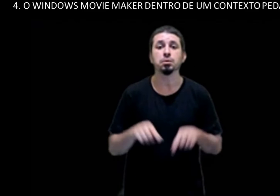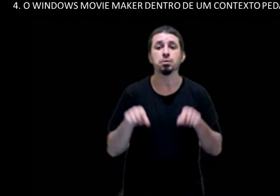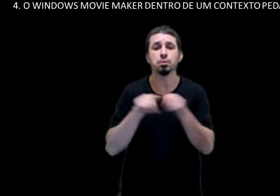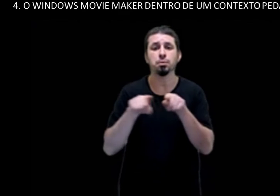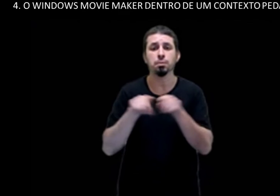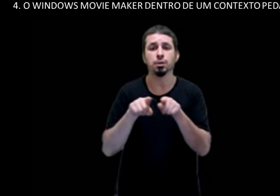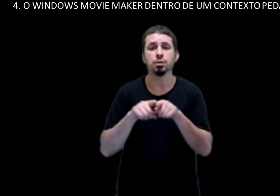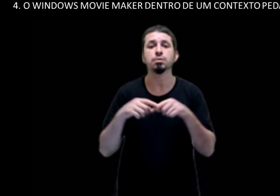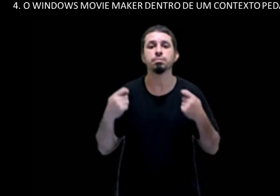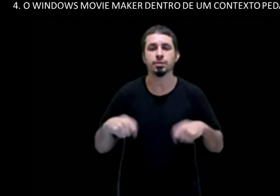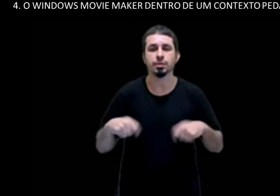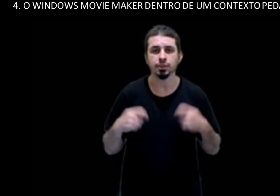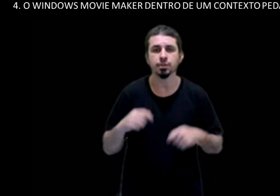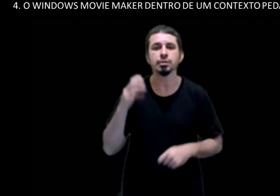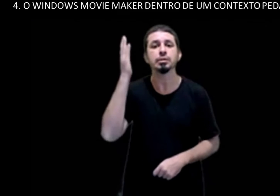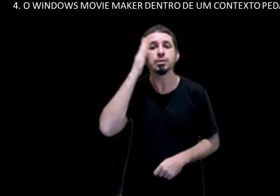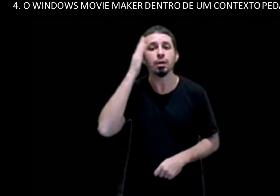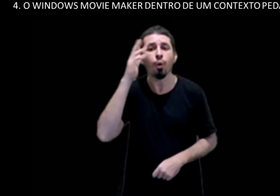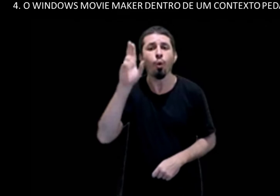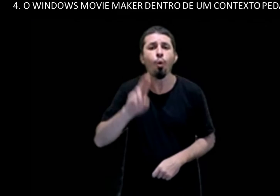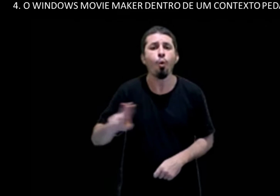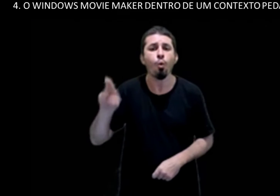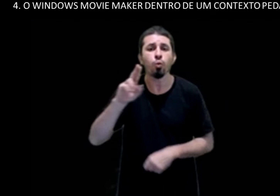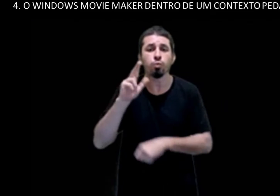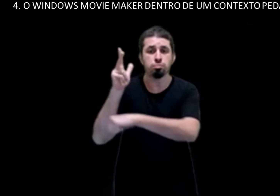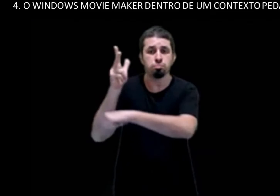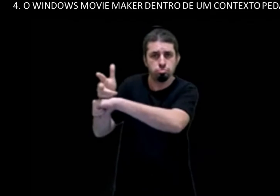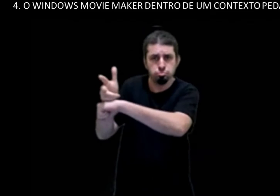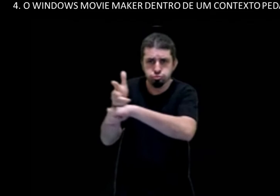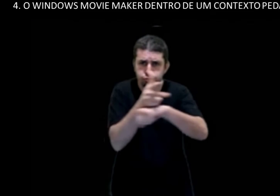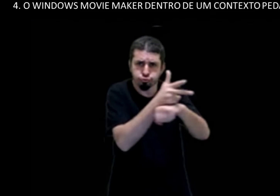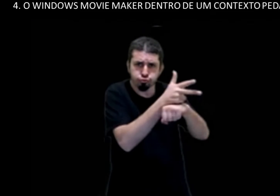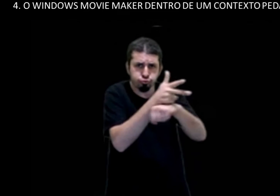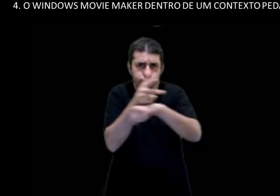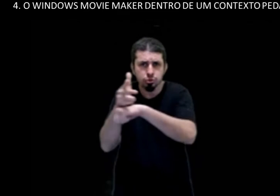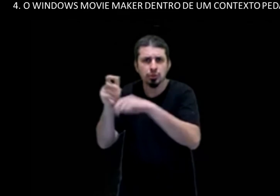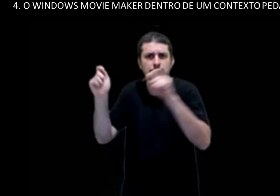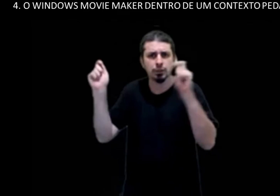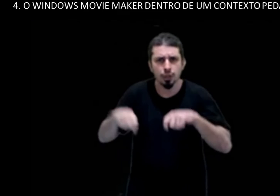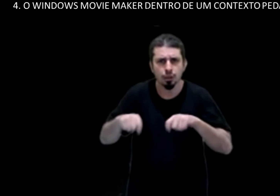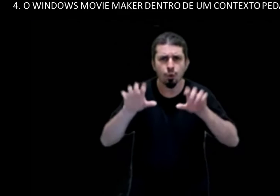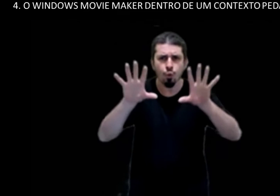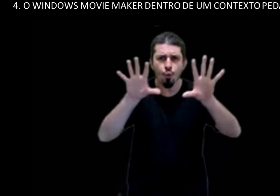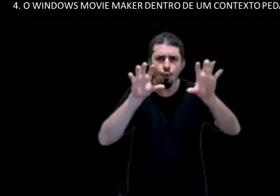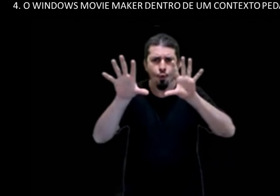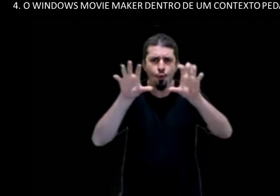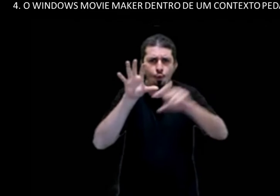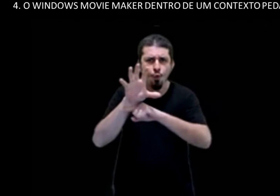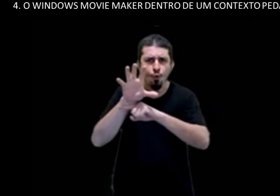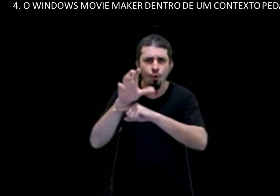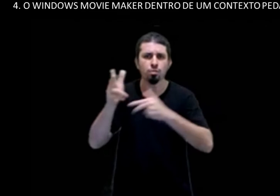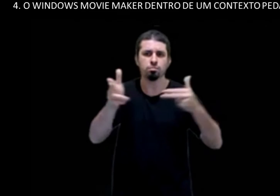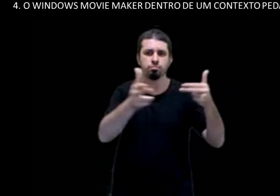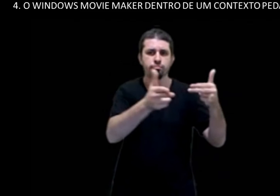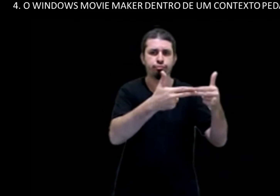EDITION, além de saber utilizar uma câmera digital a fim de obter e editar fotos e